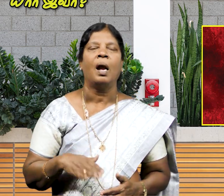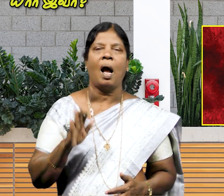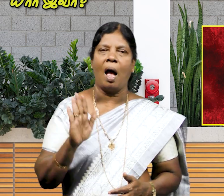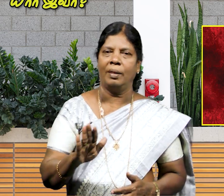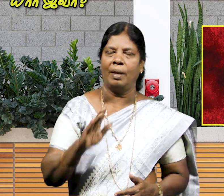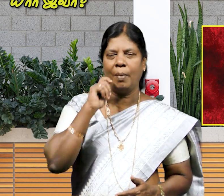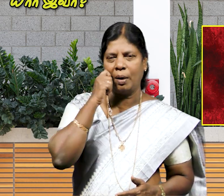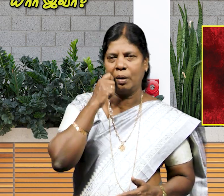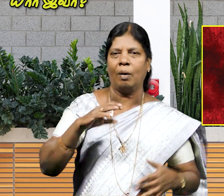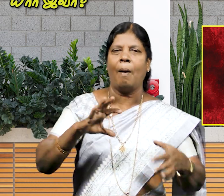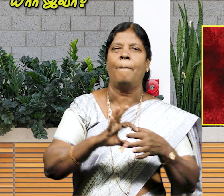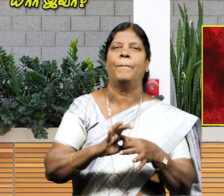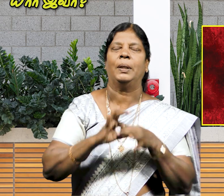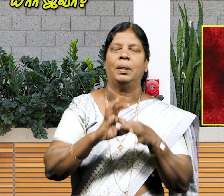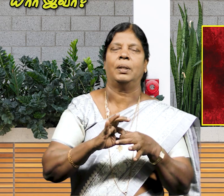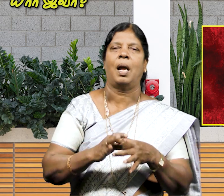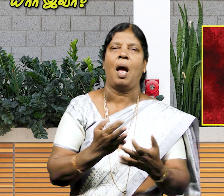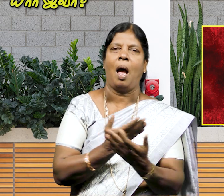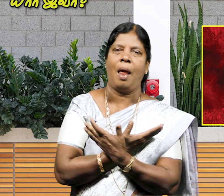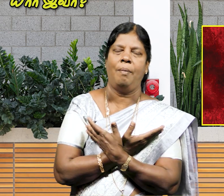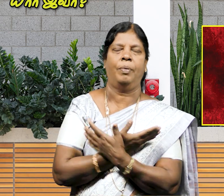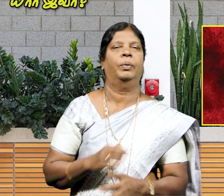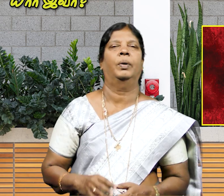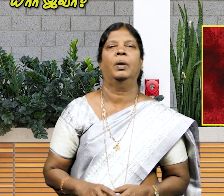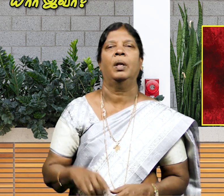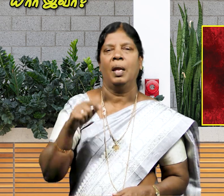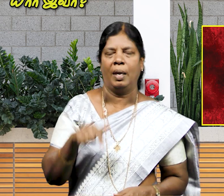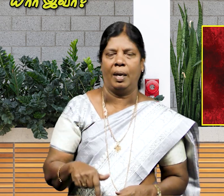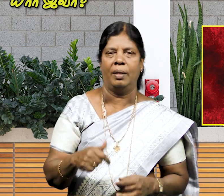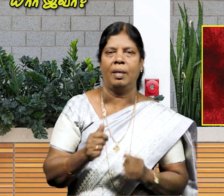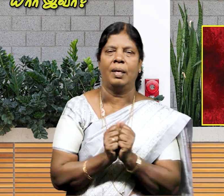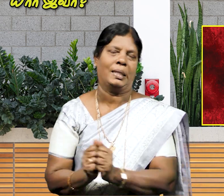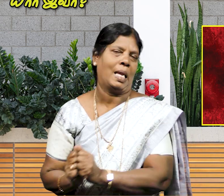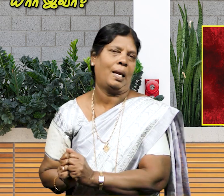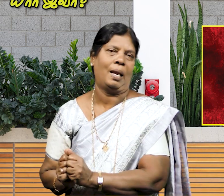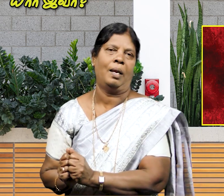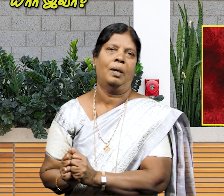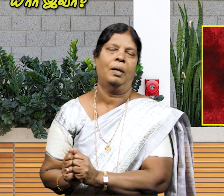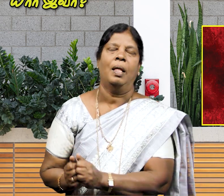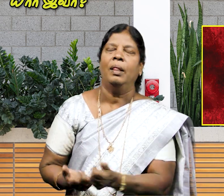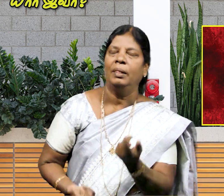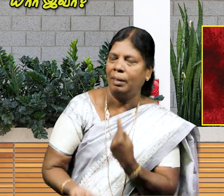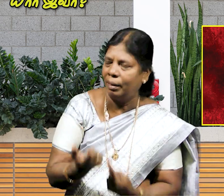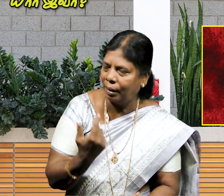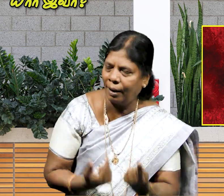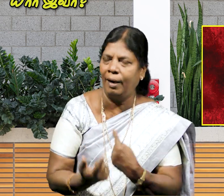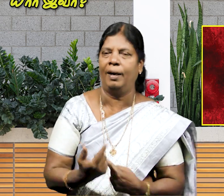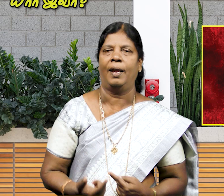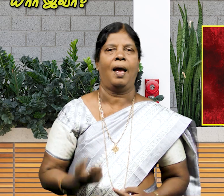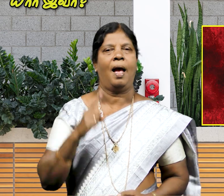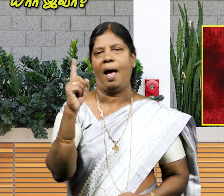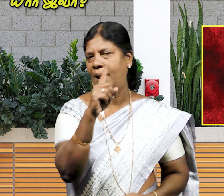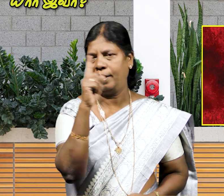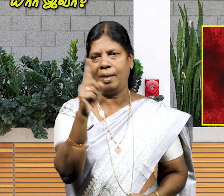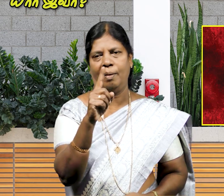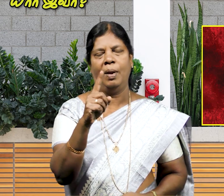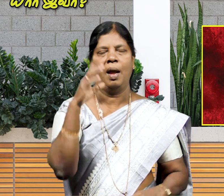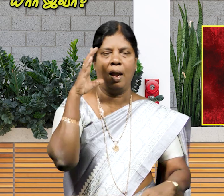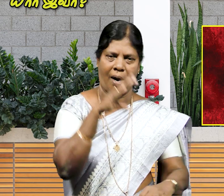ஆட்டின் மீது அவனுக்கு இருந்த ஒரு பற்று, பாசம், அன்பு இந்த செயலாலே தேடி அலைந்தது